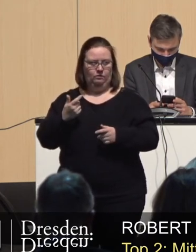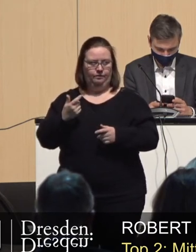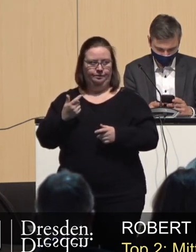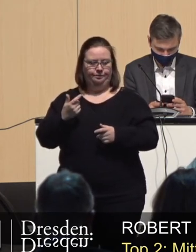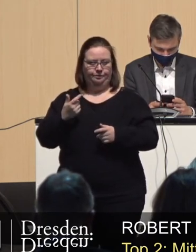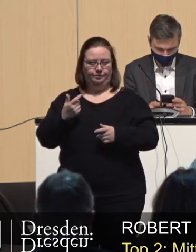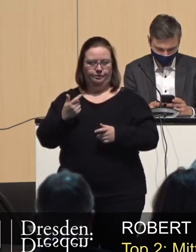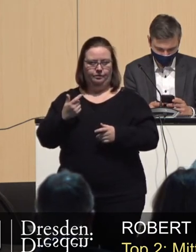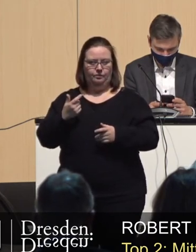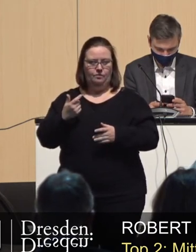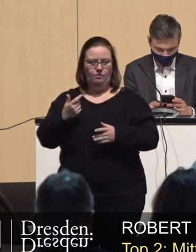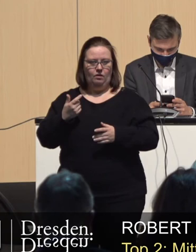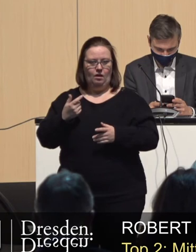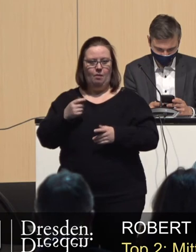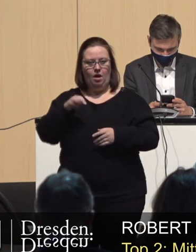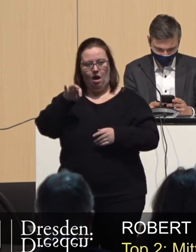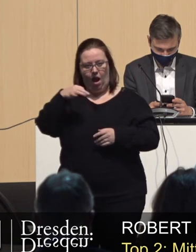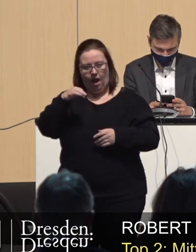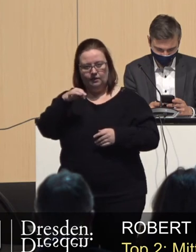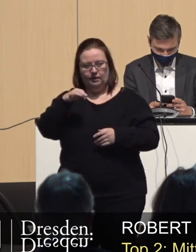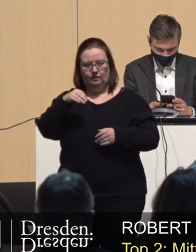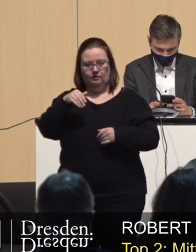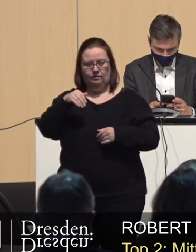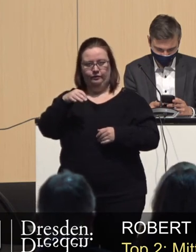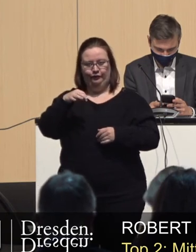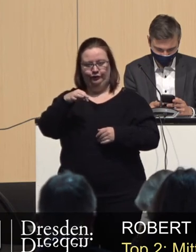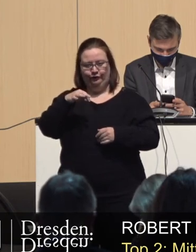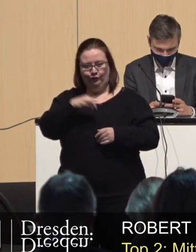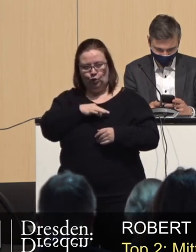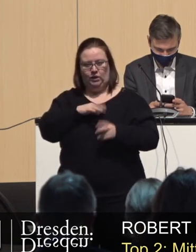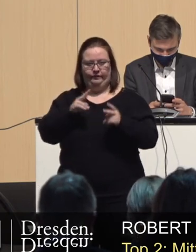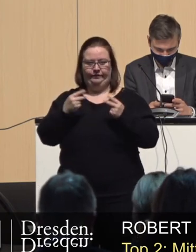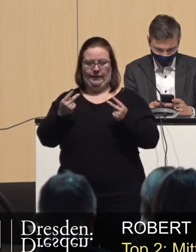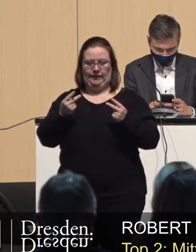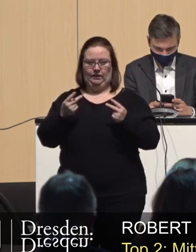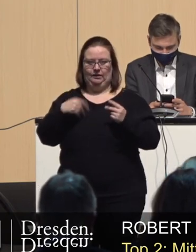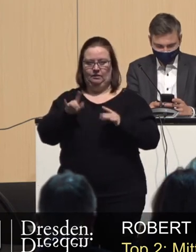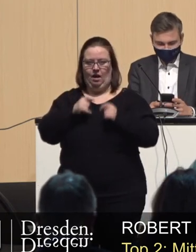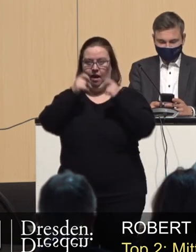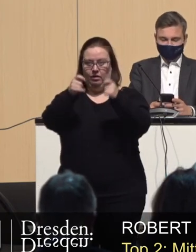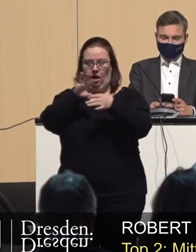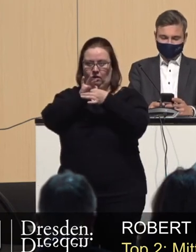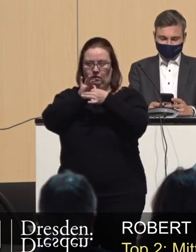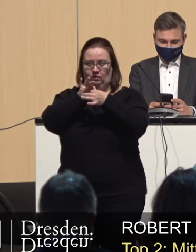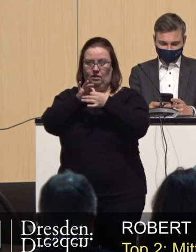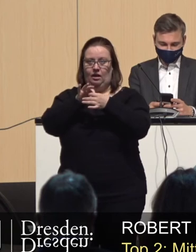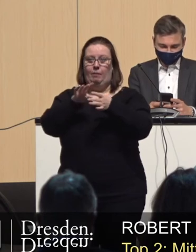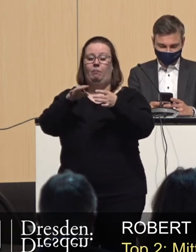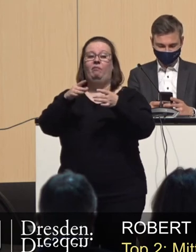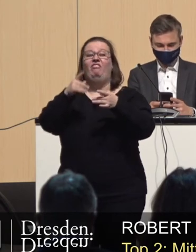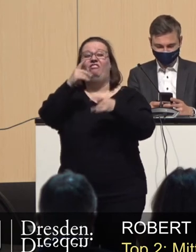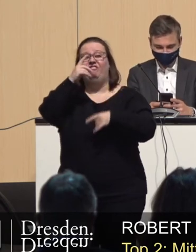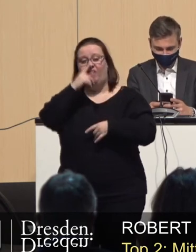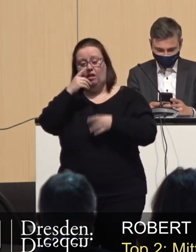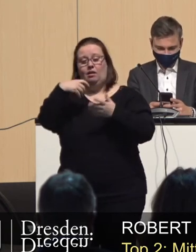stehen. Und das Einzige, worum es mir und worum es uns heute geht in diesem Antrag, ist für den Fall, dass